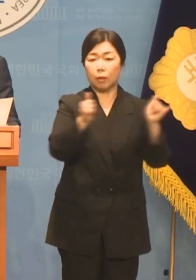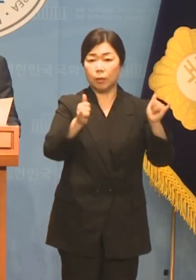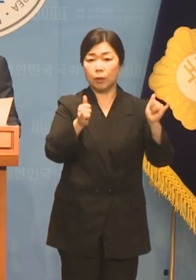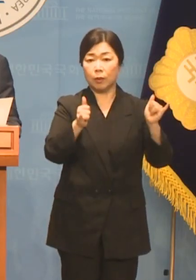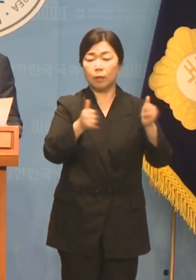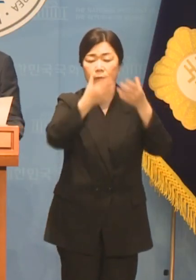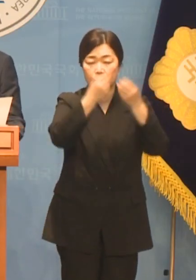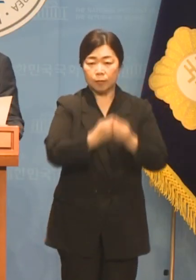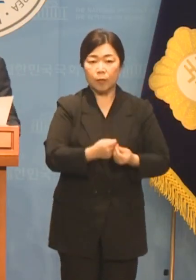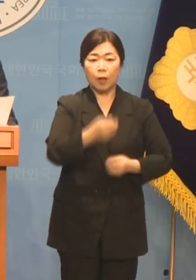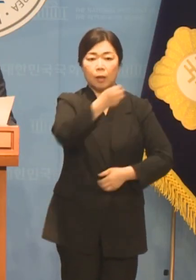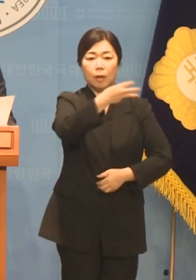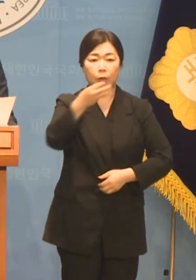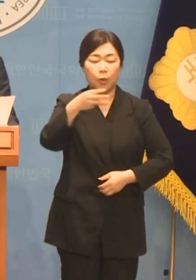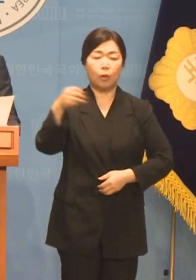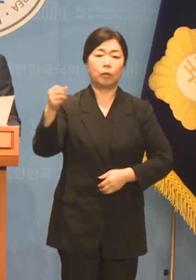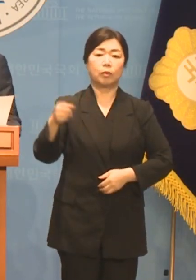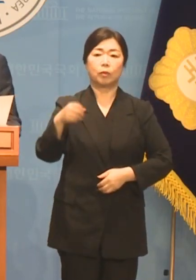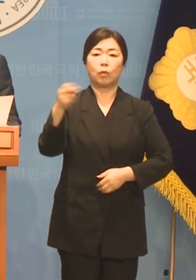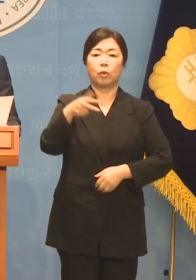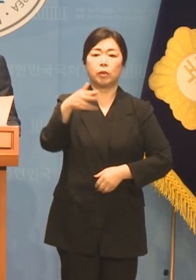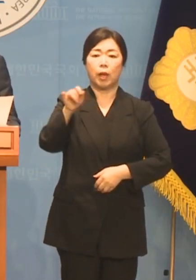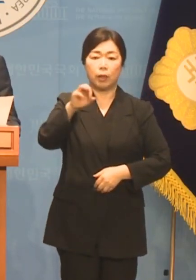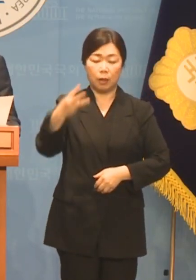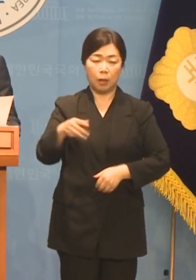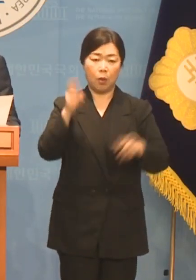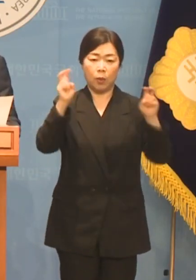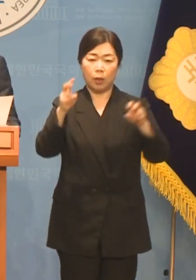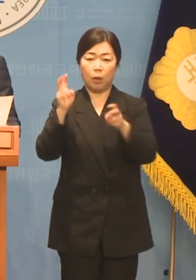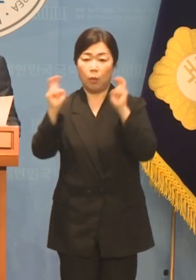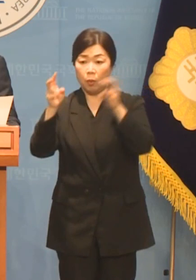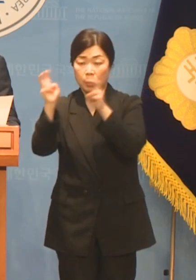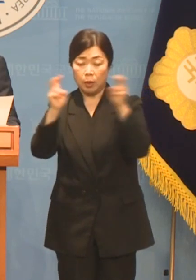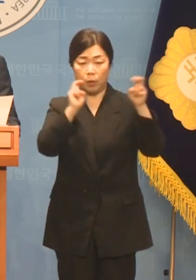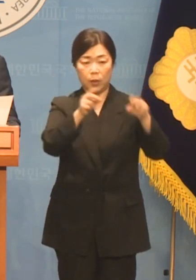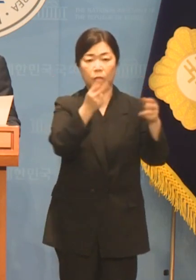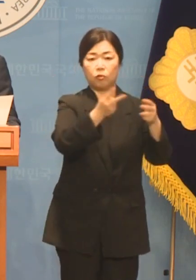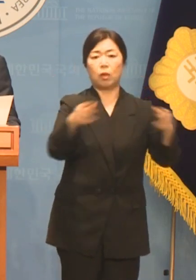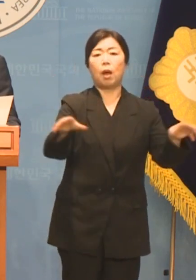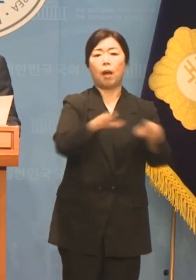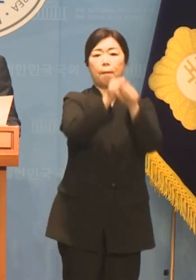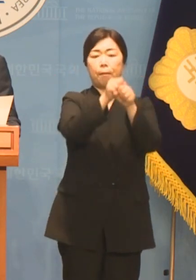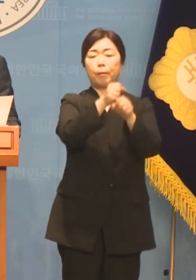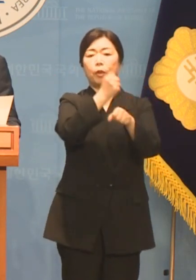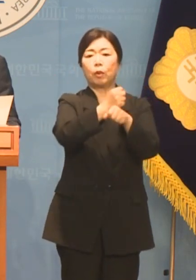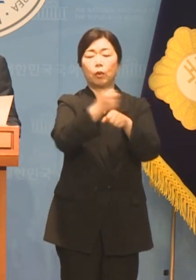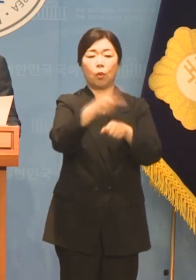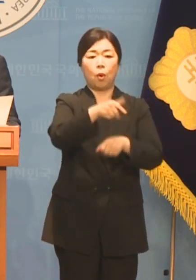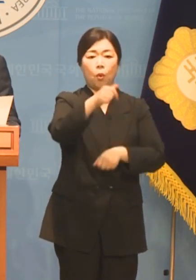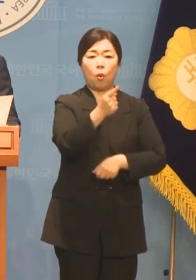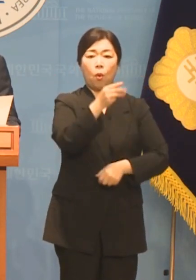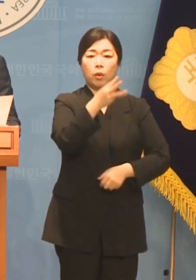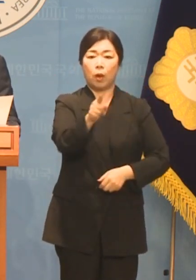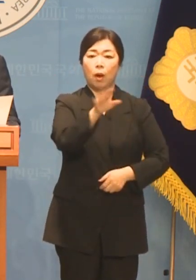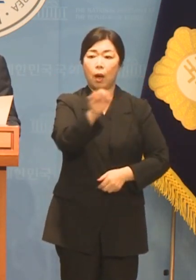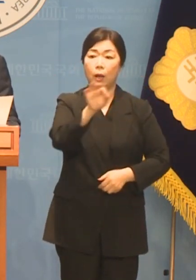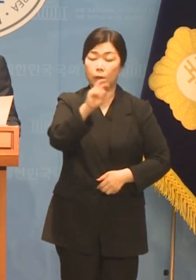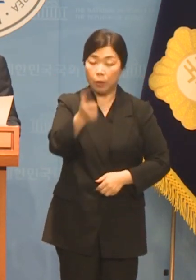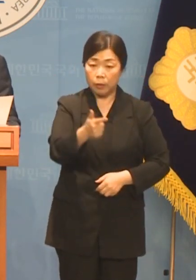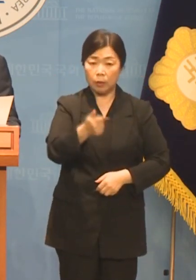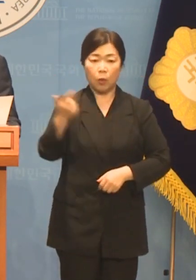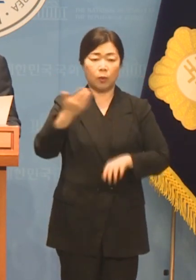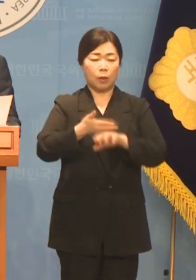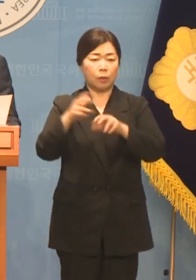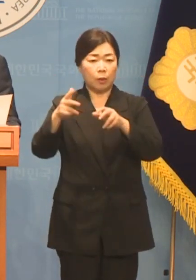삼성물산 제일모직합병, 지배주주만을 위한 고려아연 하나 에어로 유상증자, 이런 왜곡된